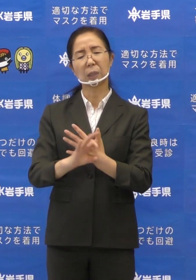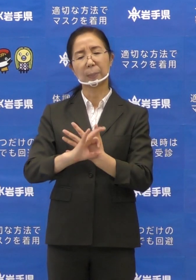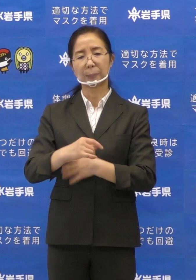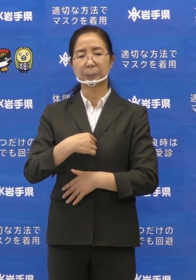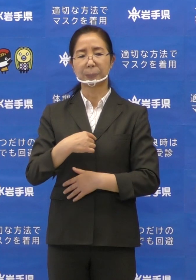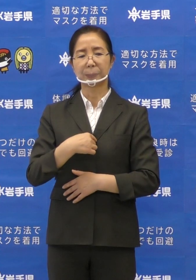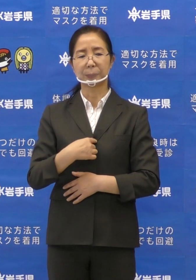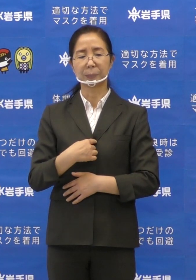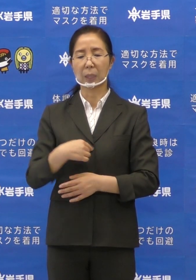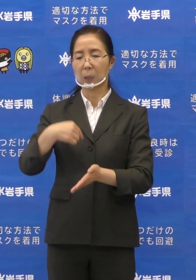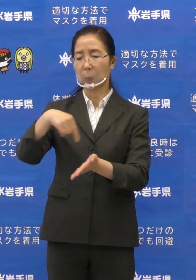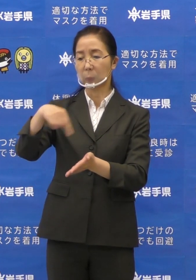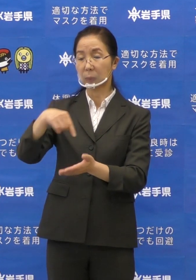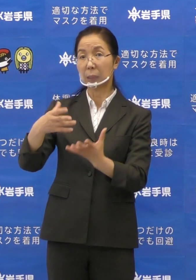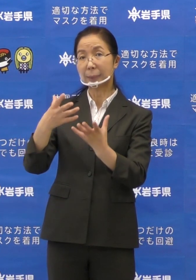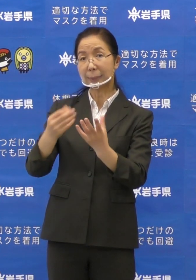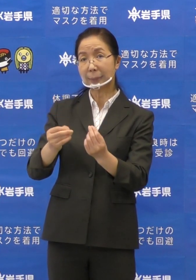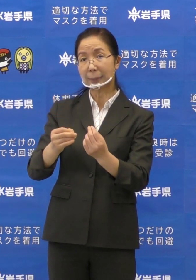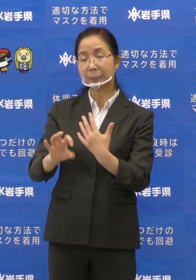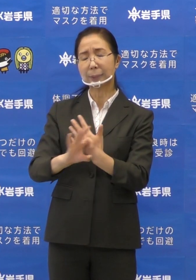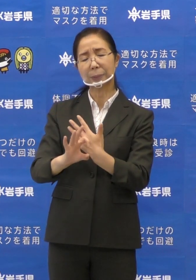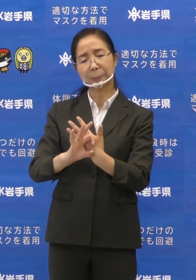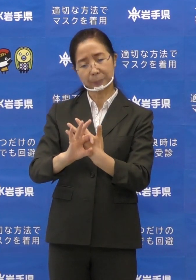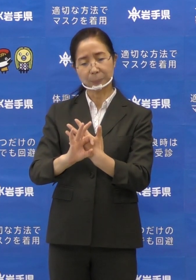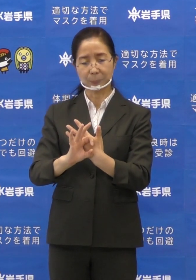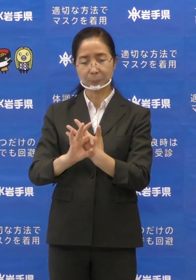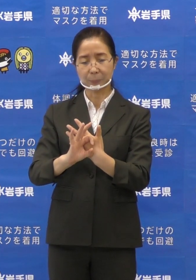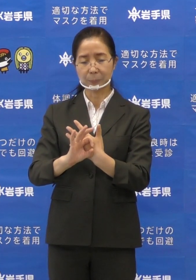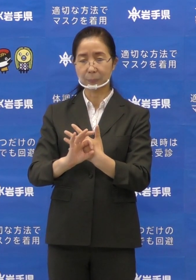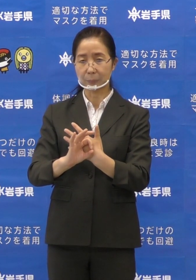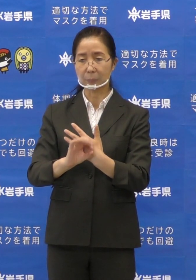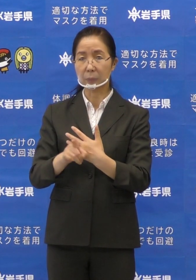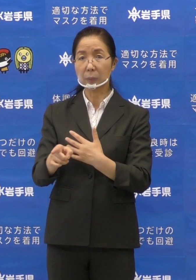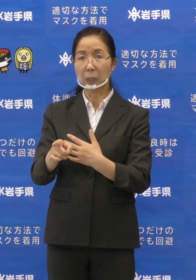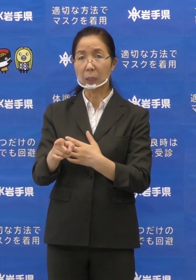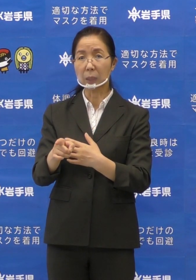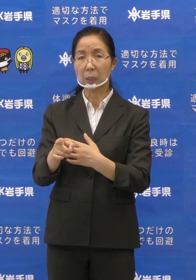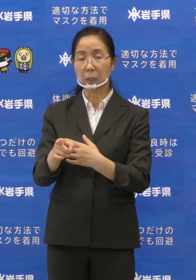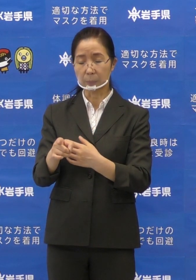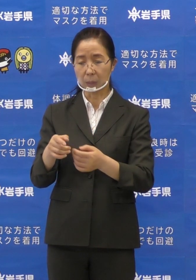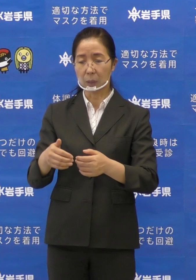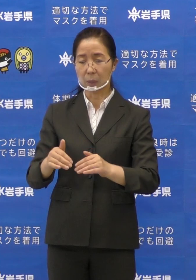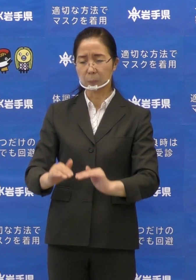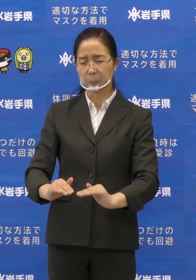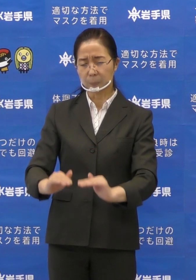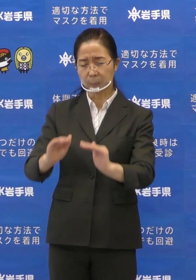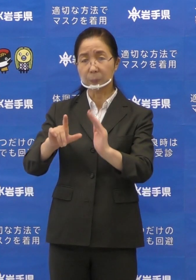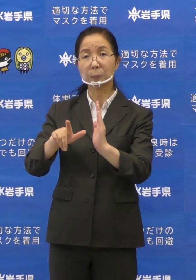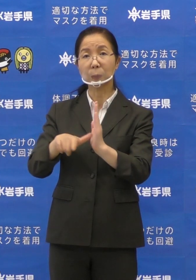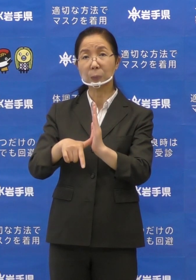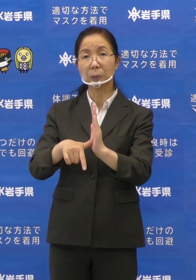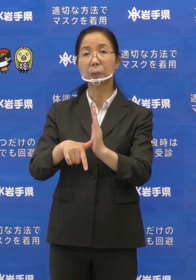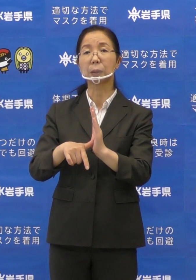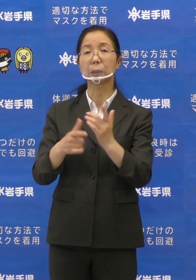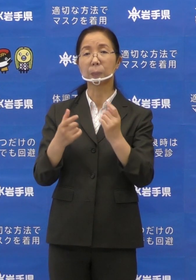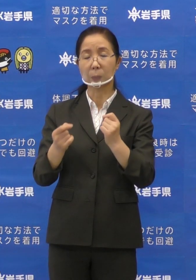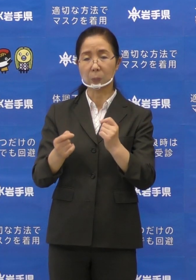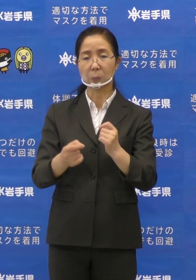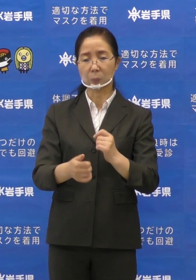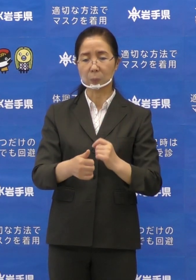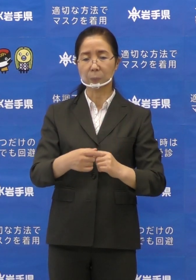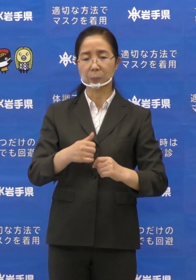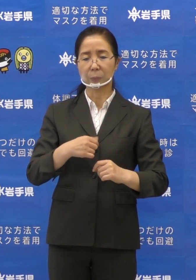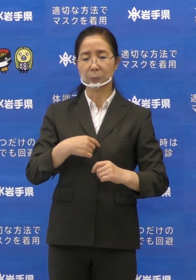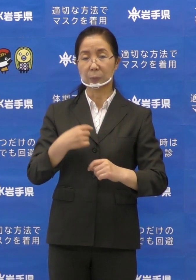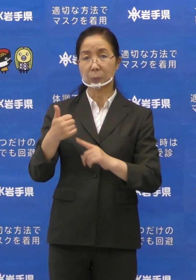こう教えたっていうことだけじゃなくその、まあ、誕生にあたってもこのルーク・スカイウ